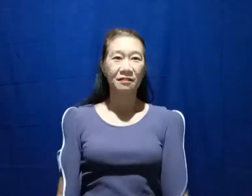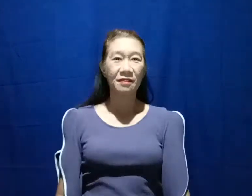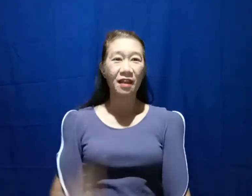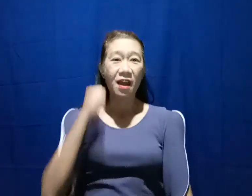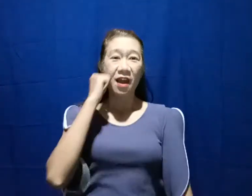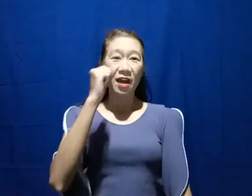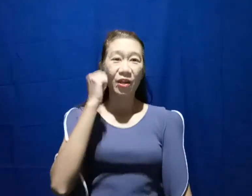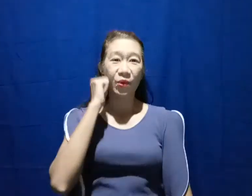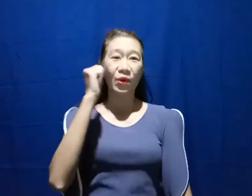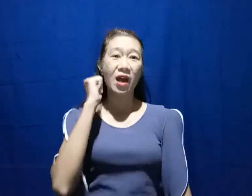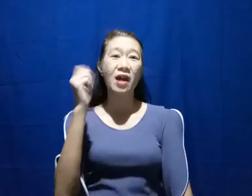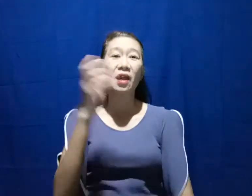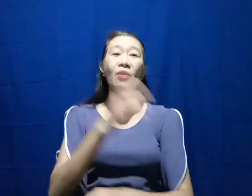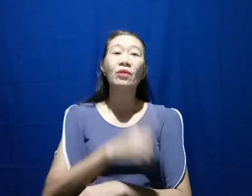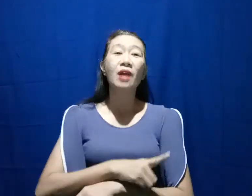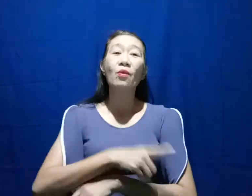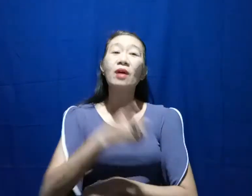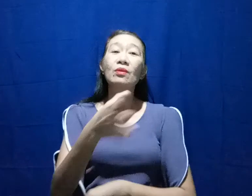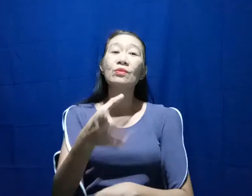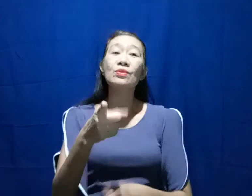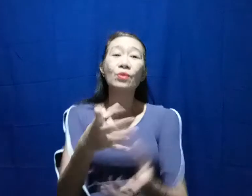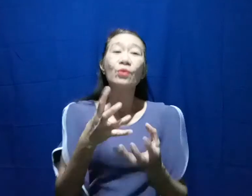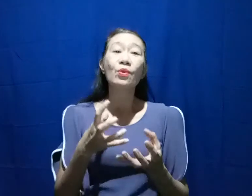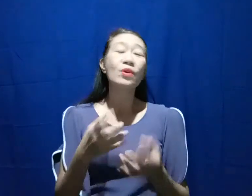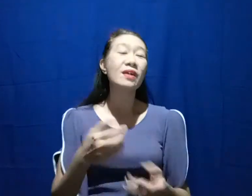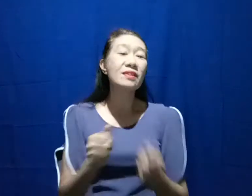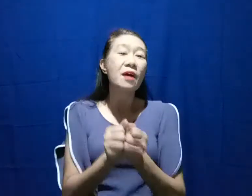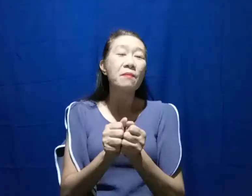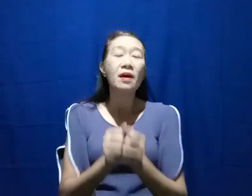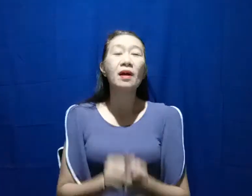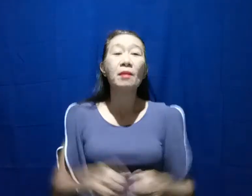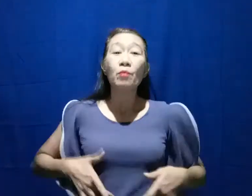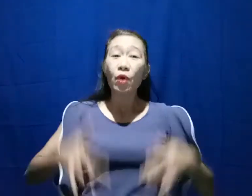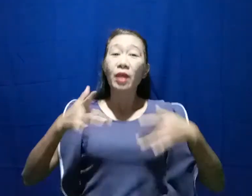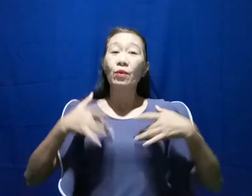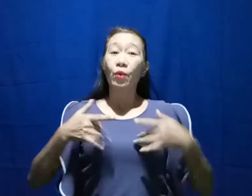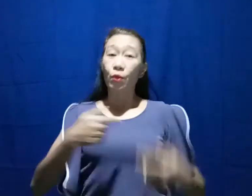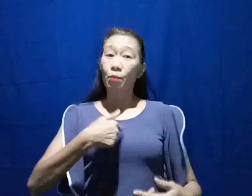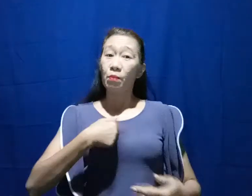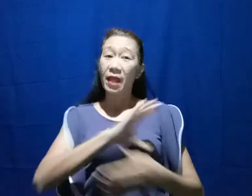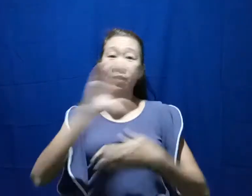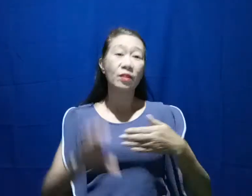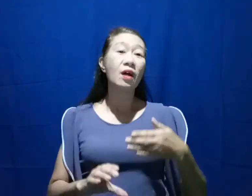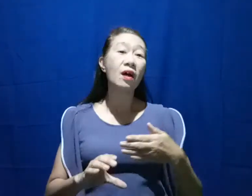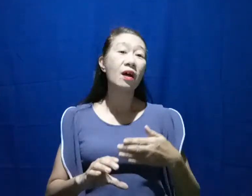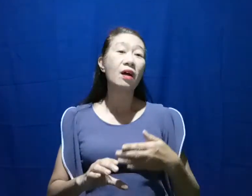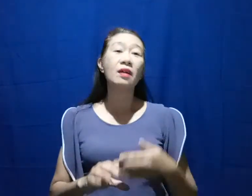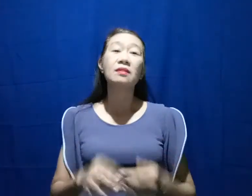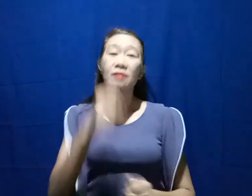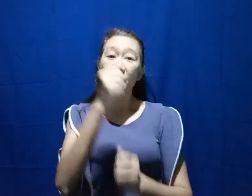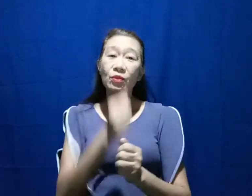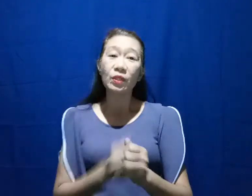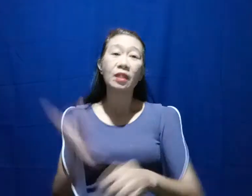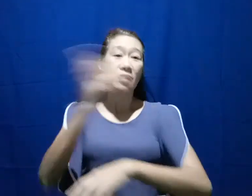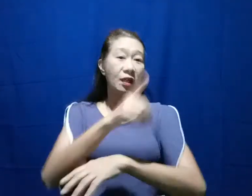Araw-araw, ikaw ang gusto kong kasama Umay ko'y kumpleto na, tuwing nandito